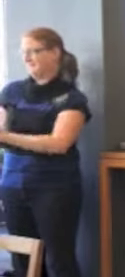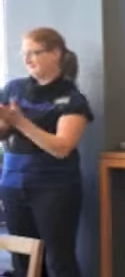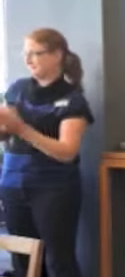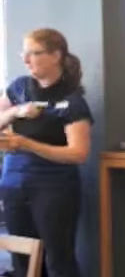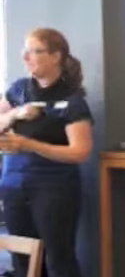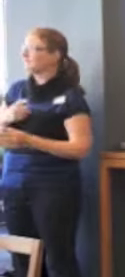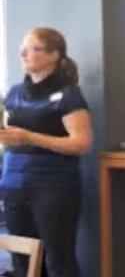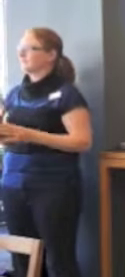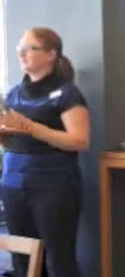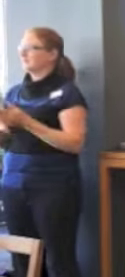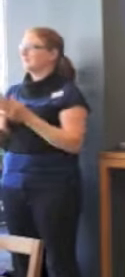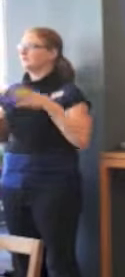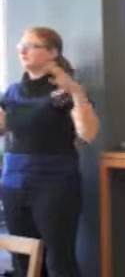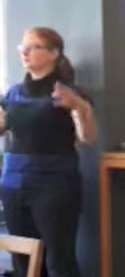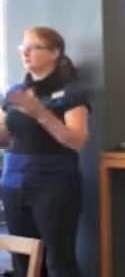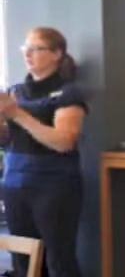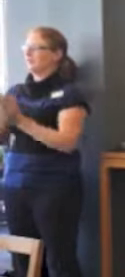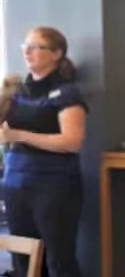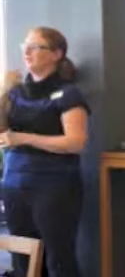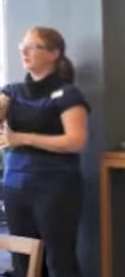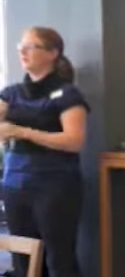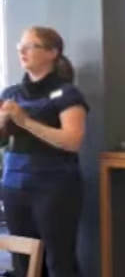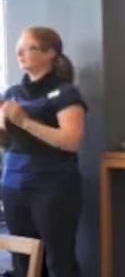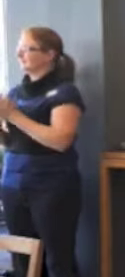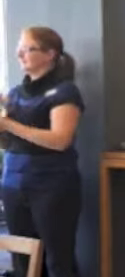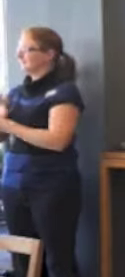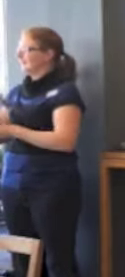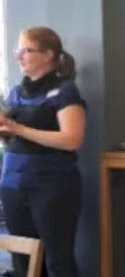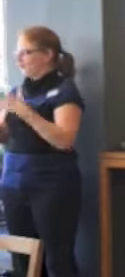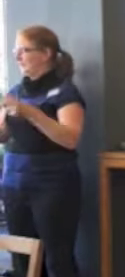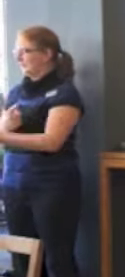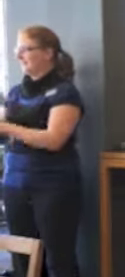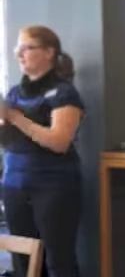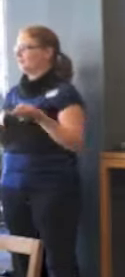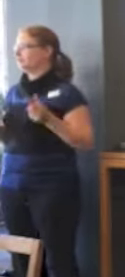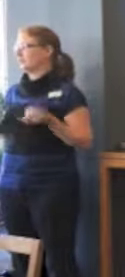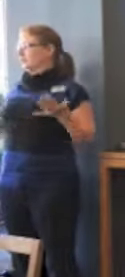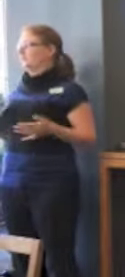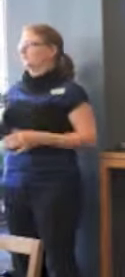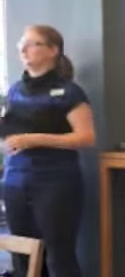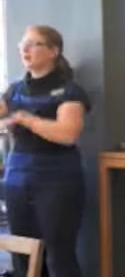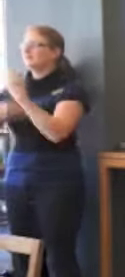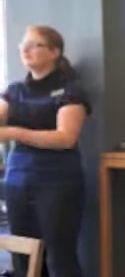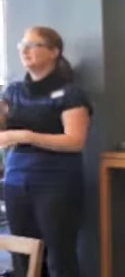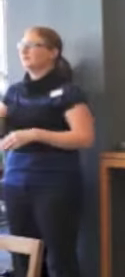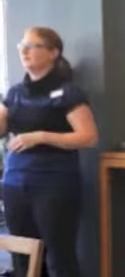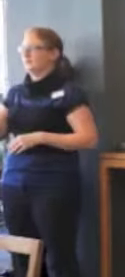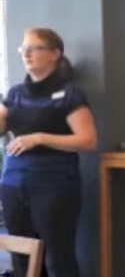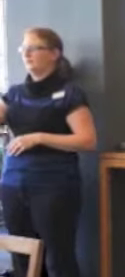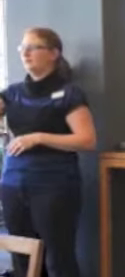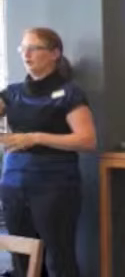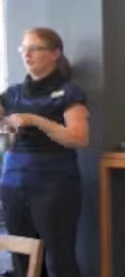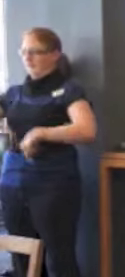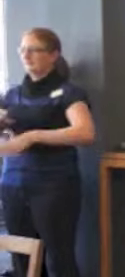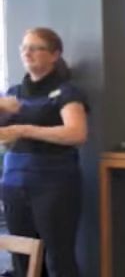Det är stort i EU, men växer mer och mer i Sverige också. Idag finns det över 300 sådana här företag i